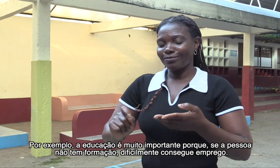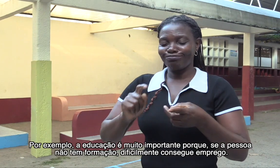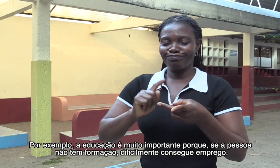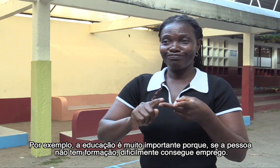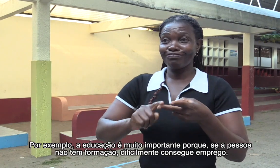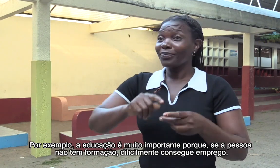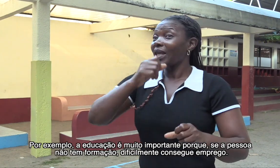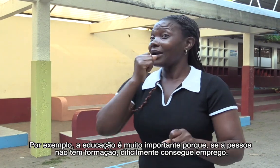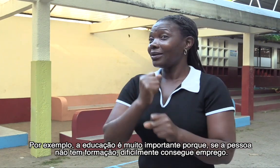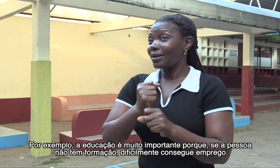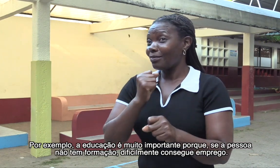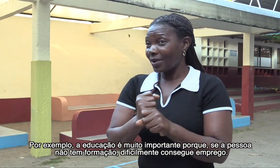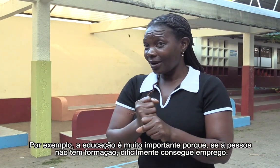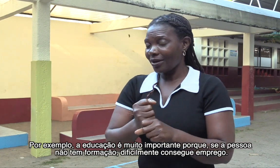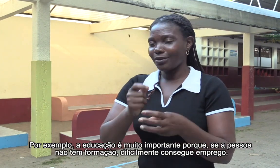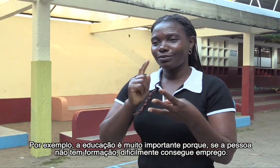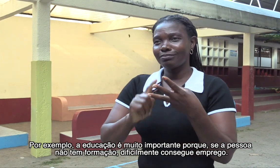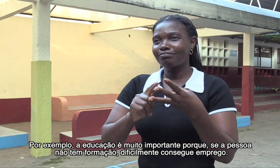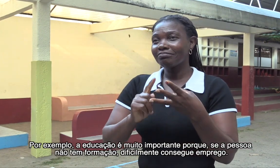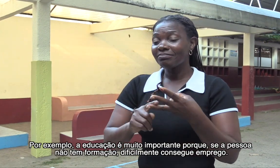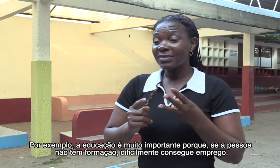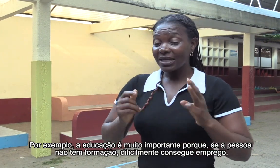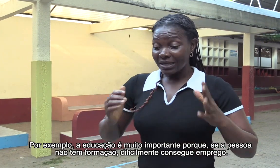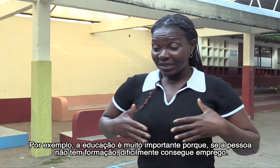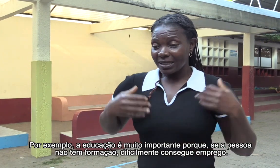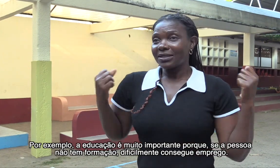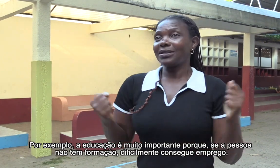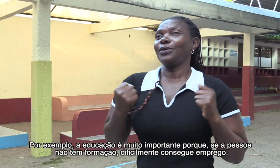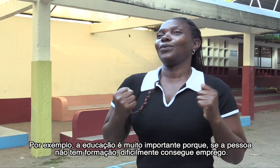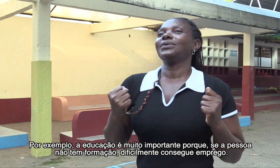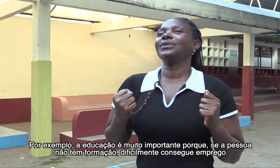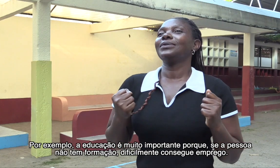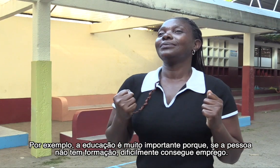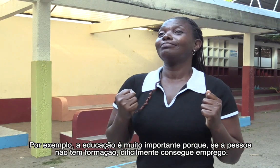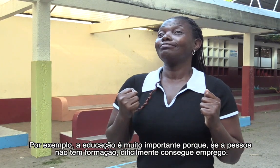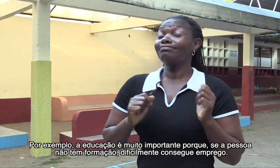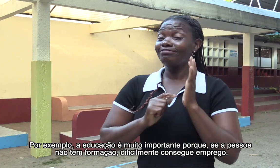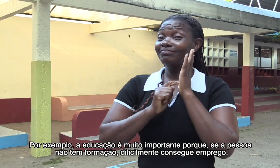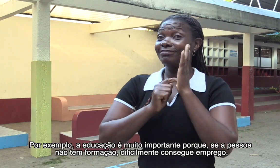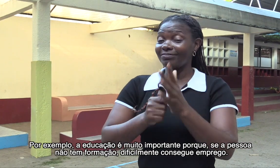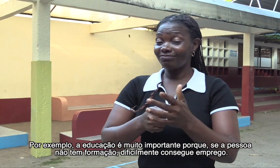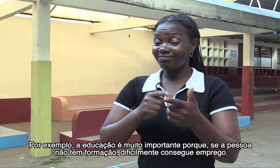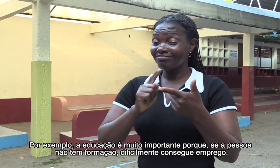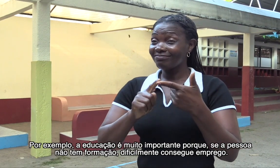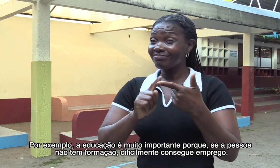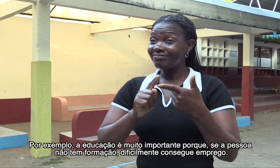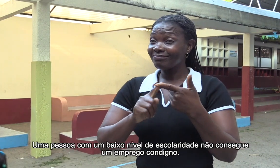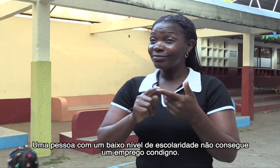é muito importante porque se a pessoa não tem formação, dificilmente consegue emprego. Uma